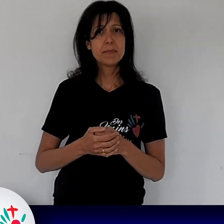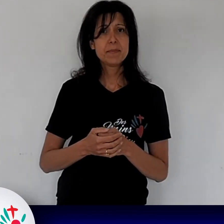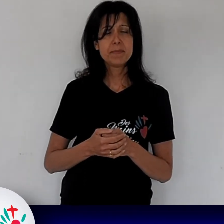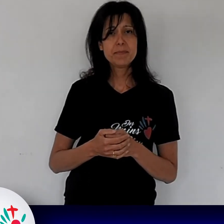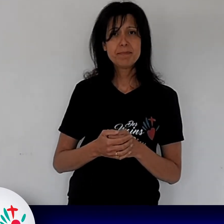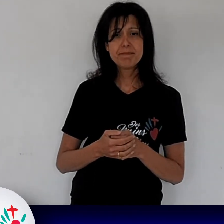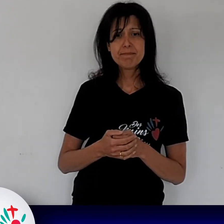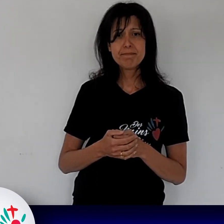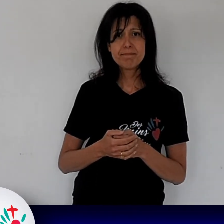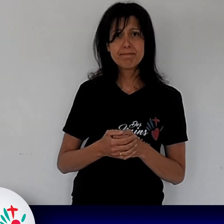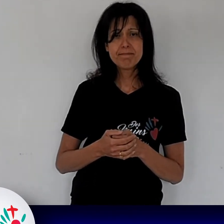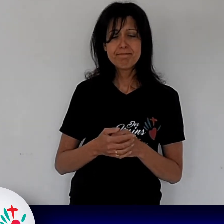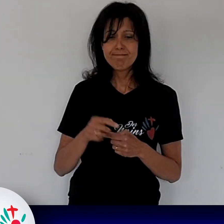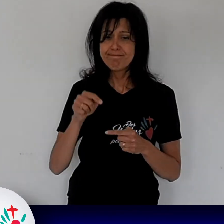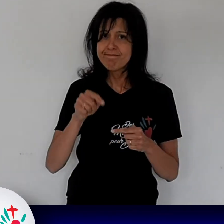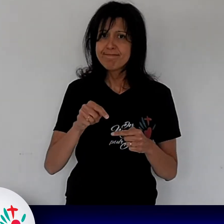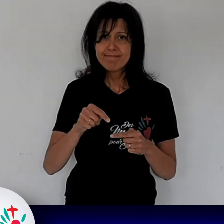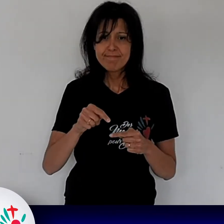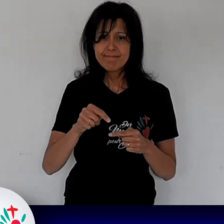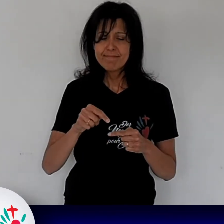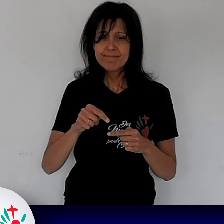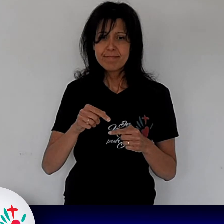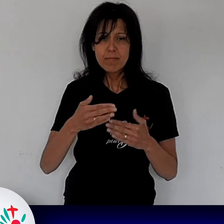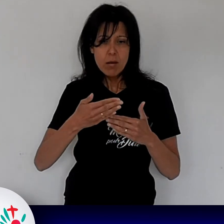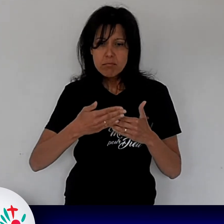Elles ne sont pas éternelles.